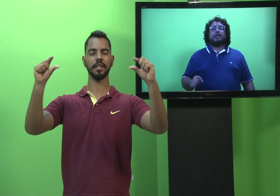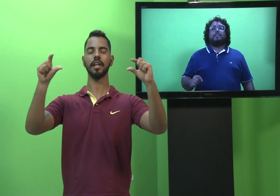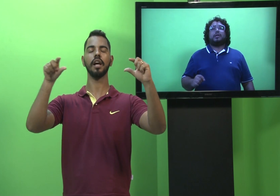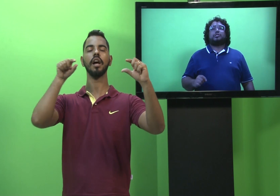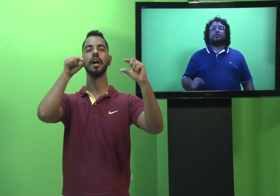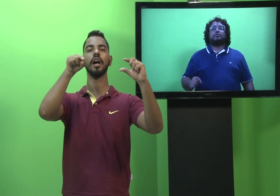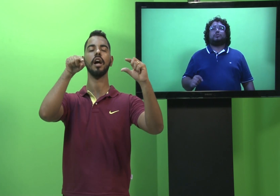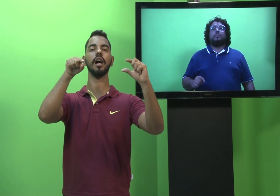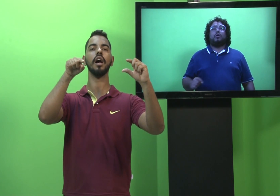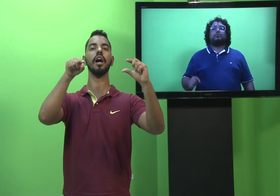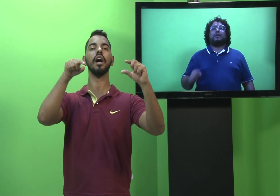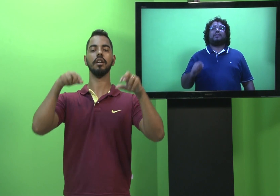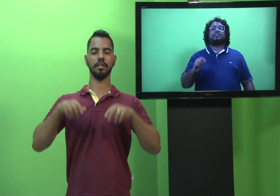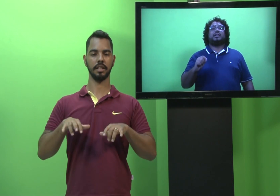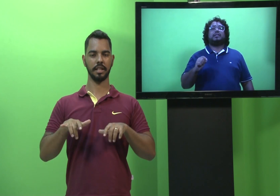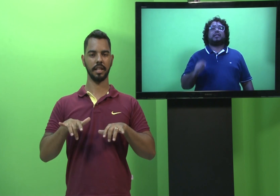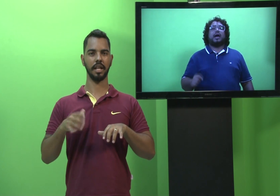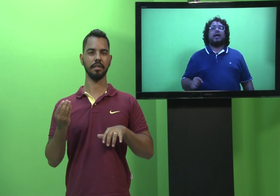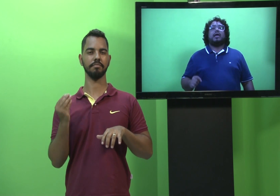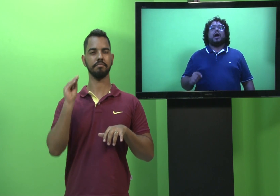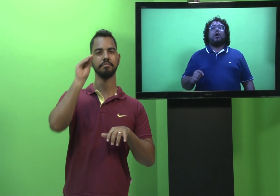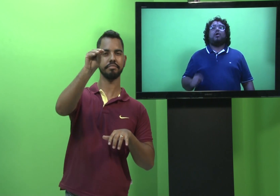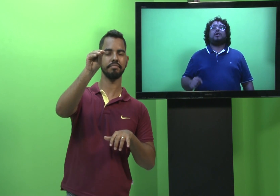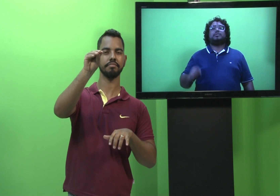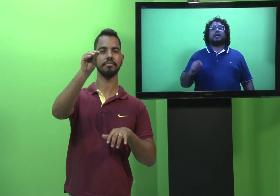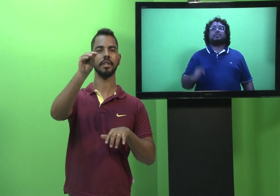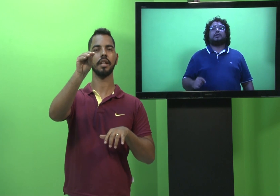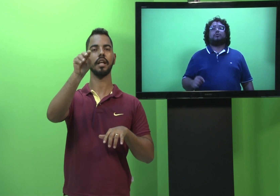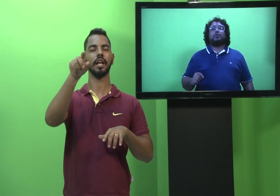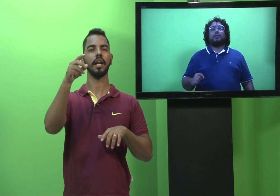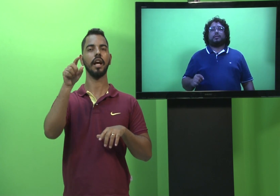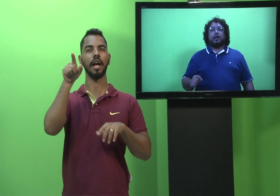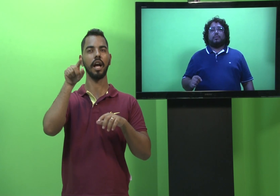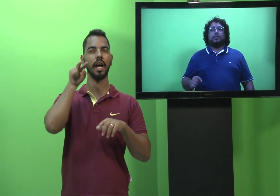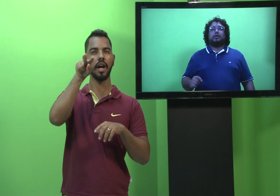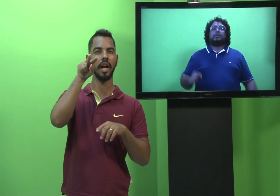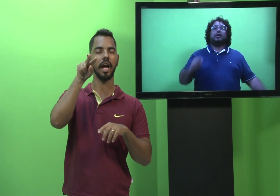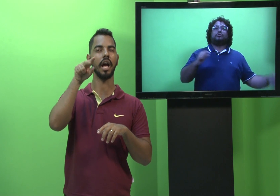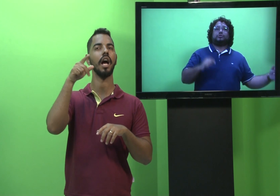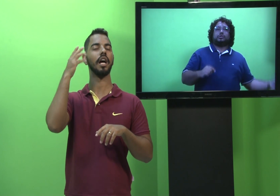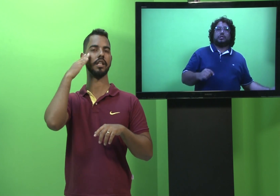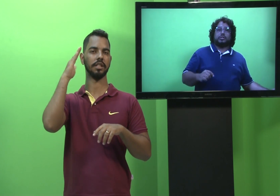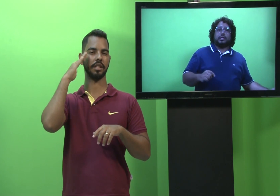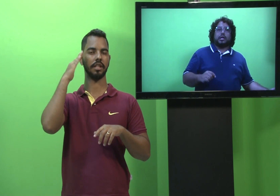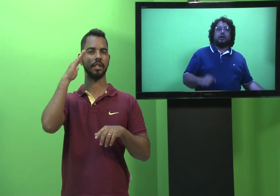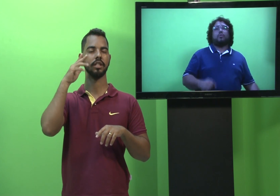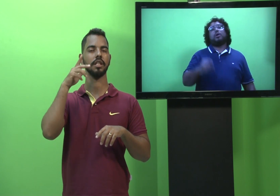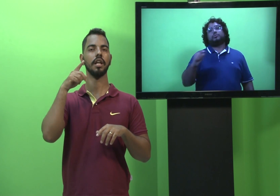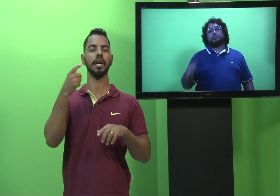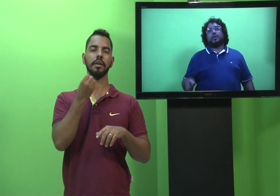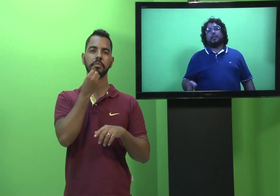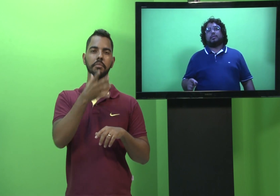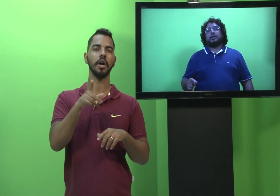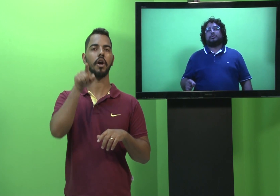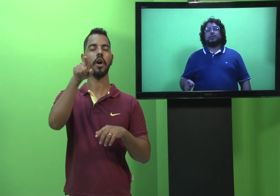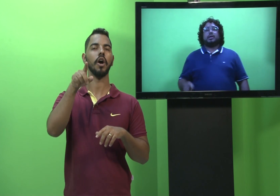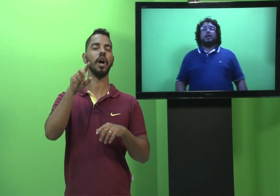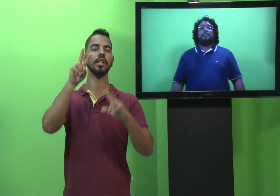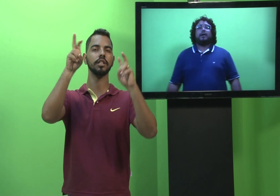ser preenchido de modo a facilitar a organização documental, tanto de destinatário quanto do remetente. Para